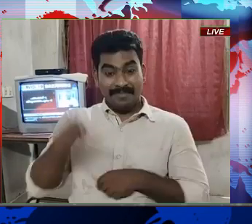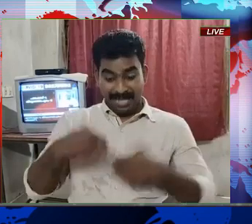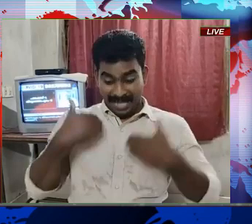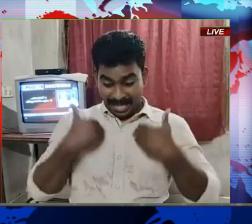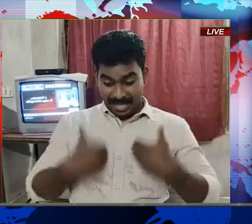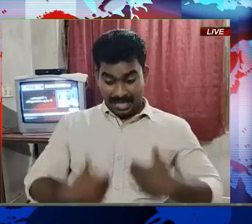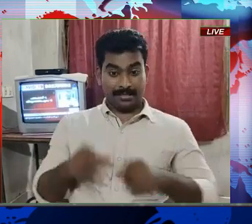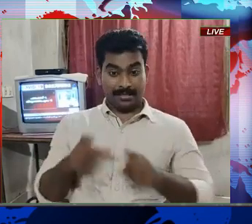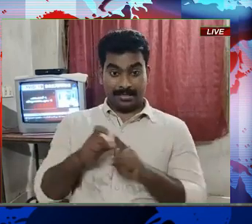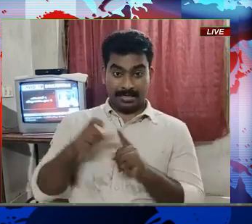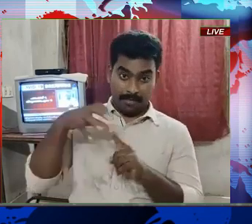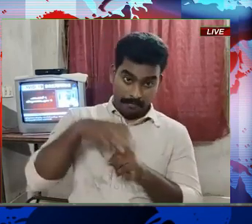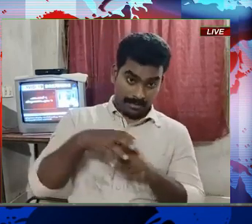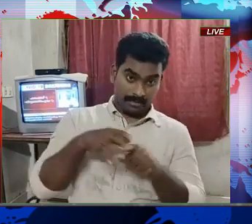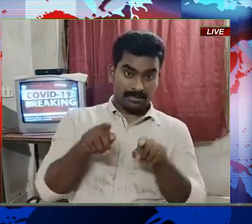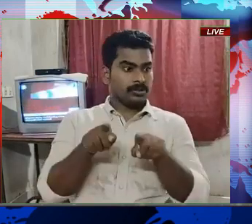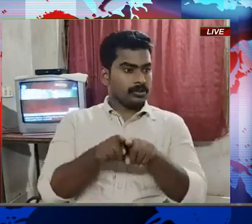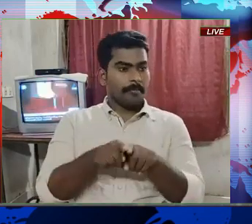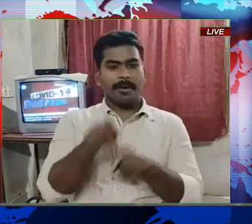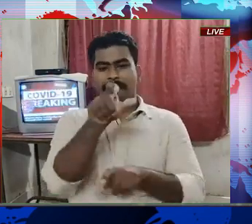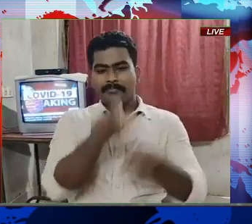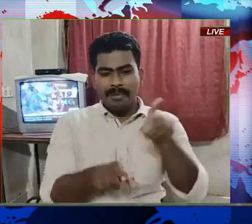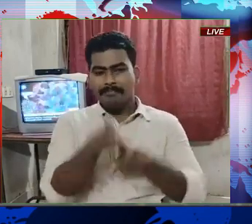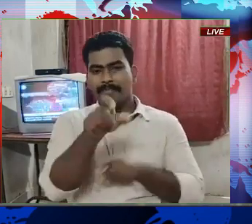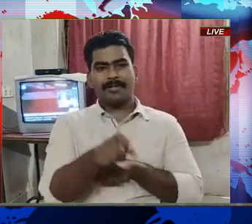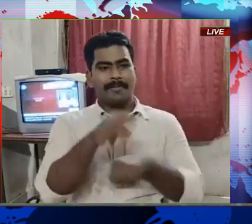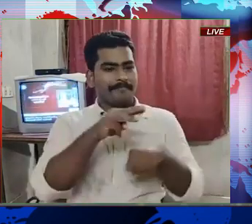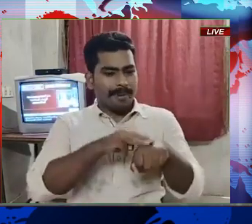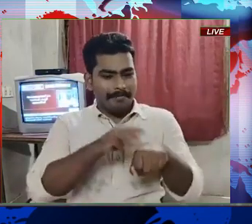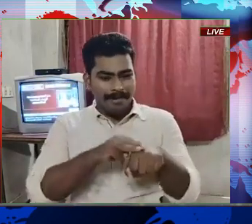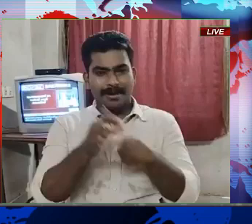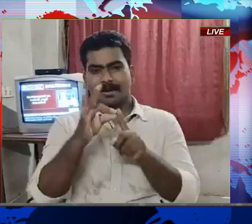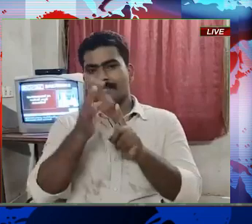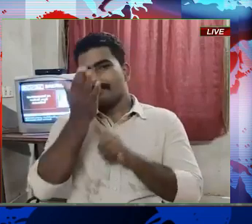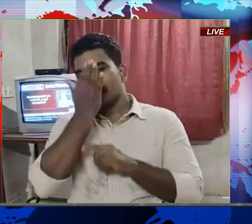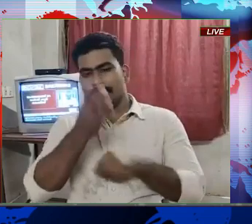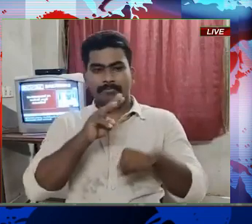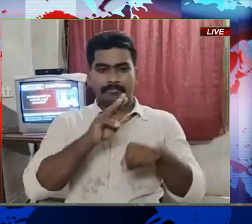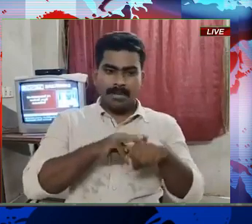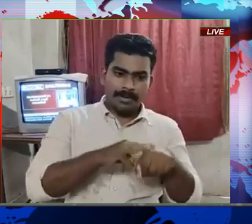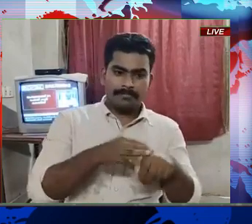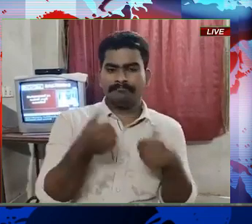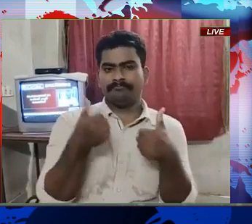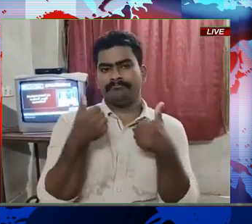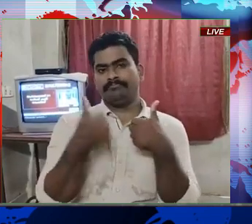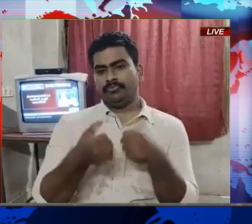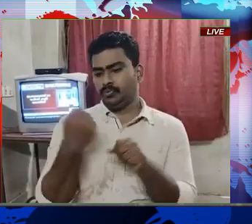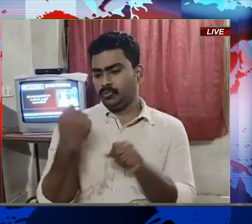അക്കാര്യത്തിൽ എല്ലാ തലത്തിലും പരിശോധന നടത്താനും ശ്രദ്ധിക്കാനും